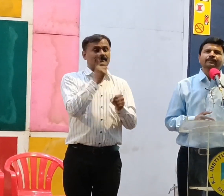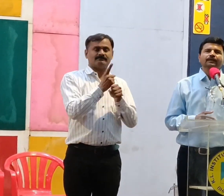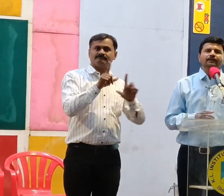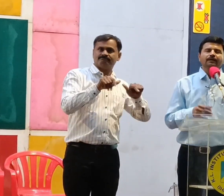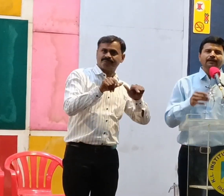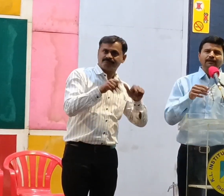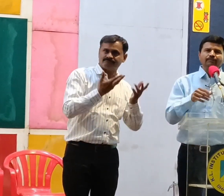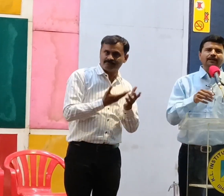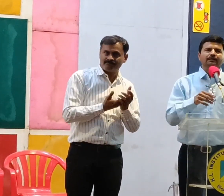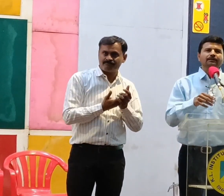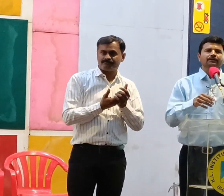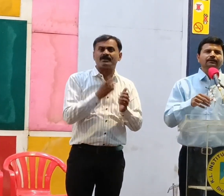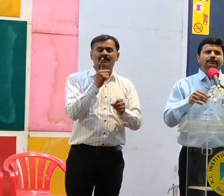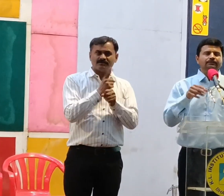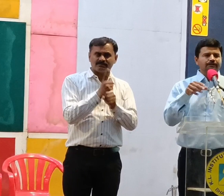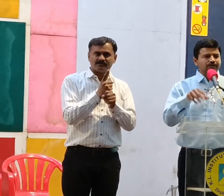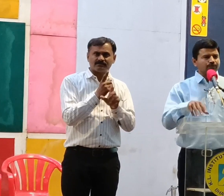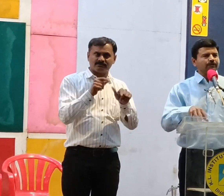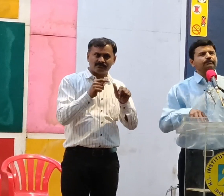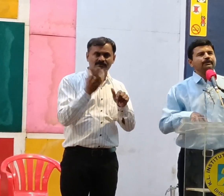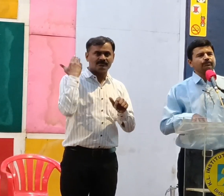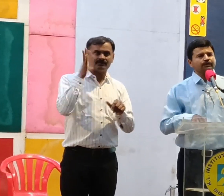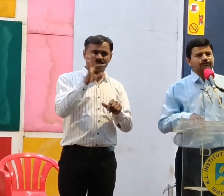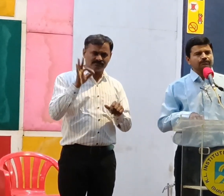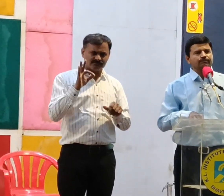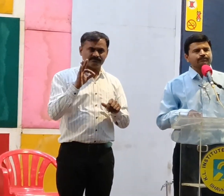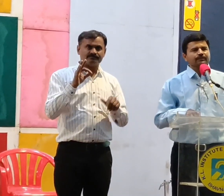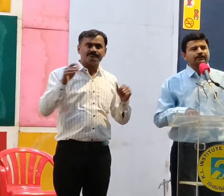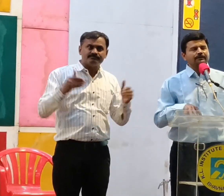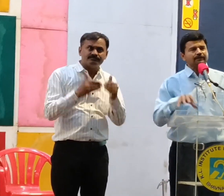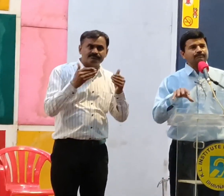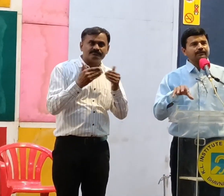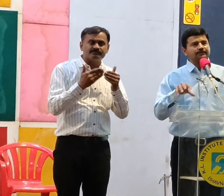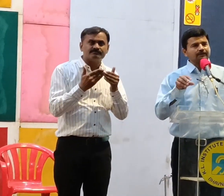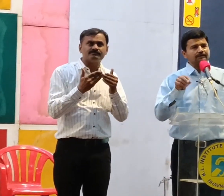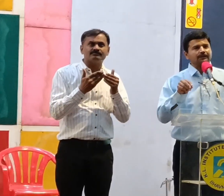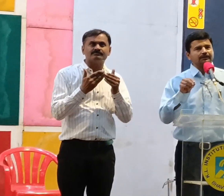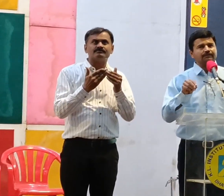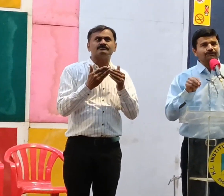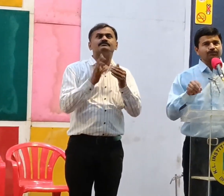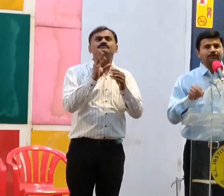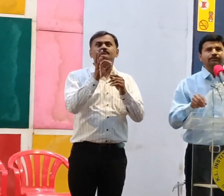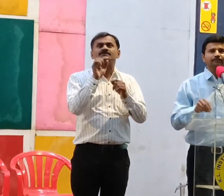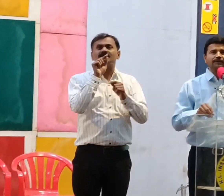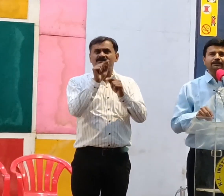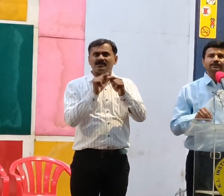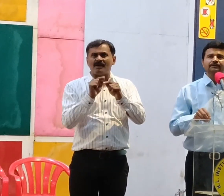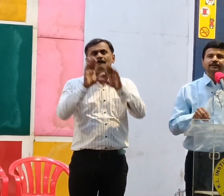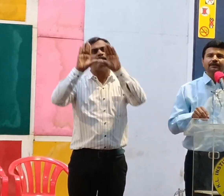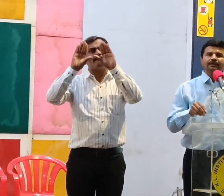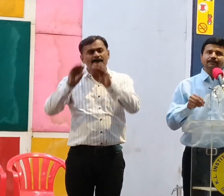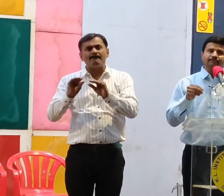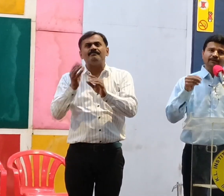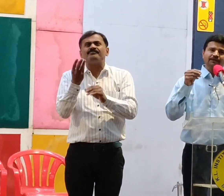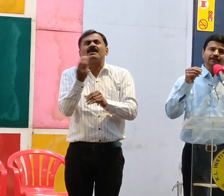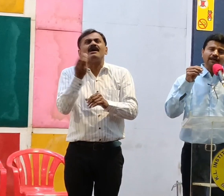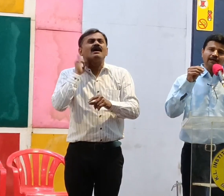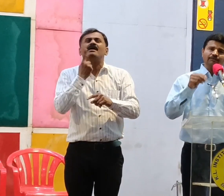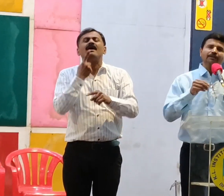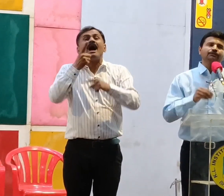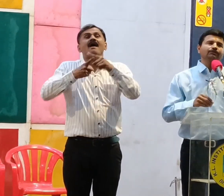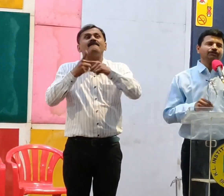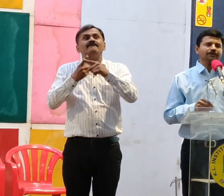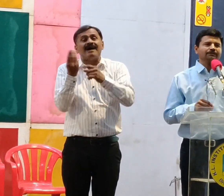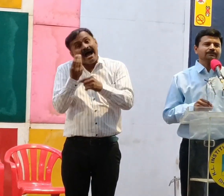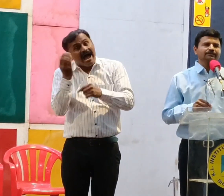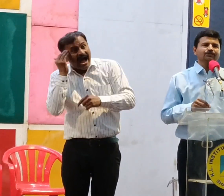કરેલી અને એમાં શિક્ષકોએ અમને એવું કહ્યું કે સાહેબ, 50% જેવા છોકરાઓ એવા છે કે જેમને